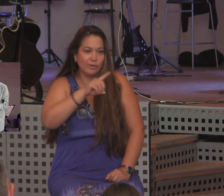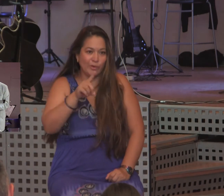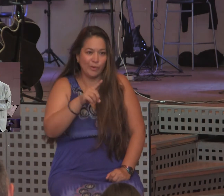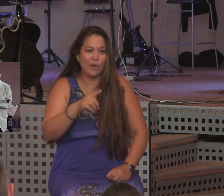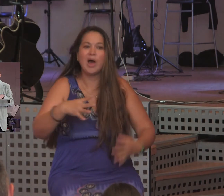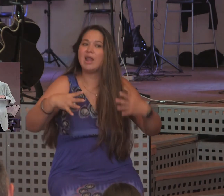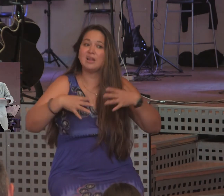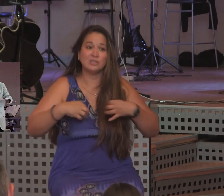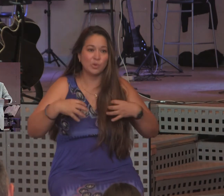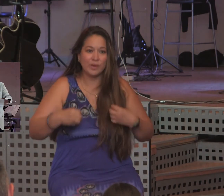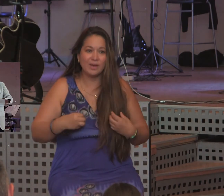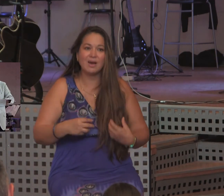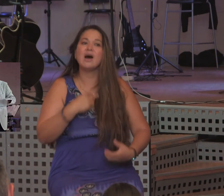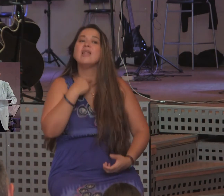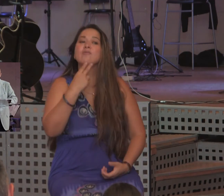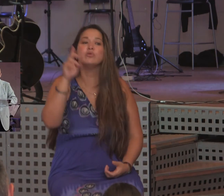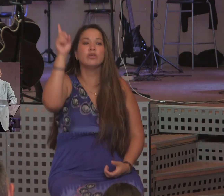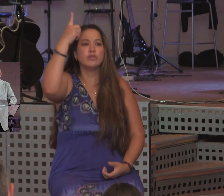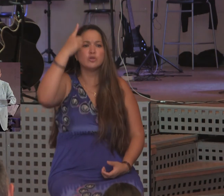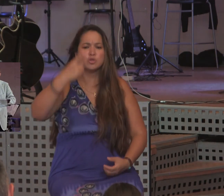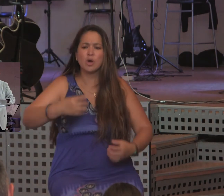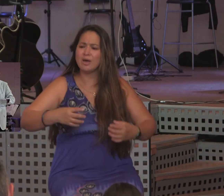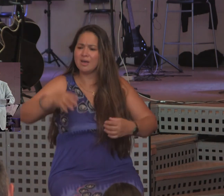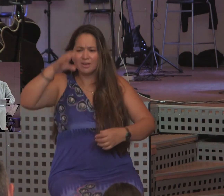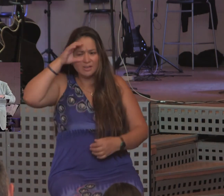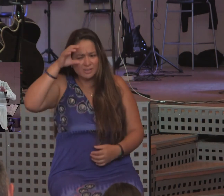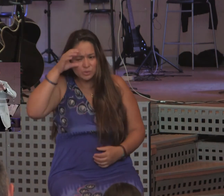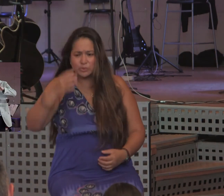del pastor. Esa es la idea.